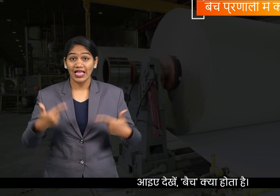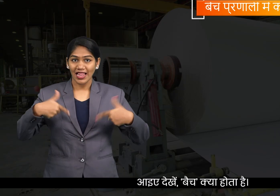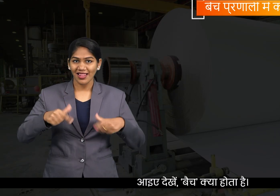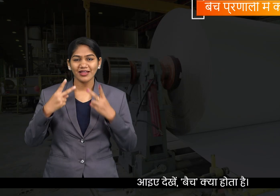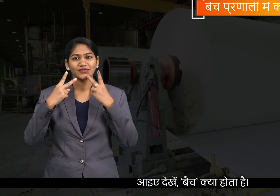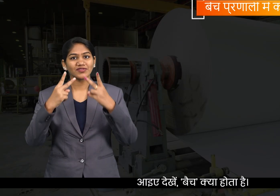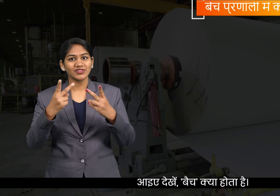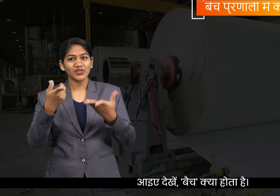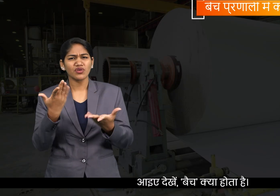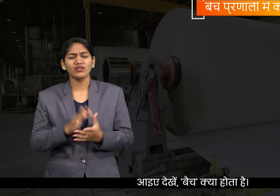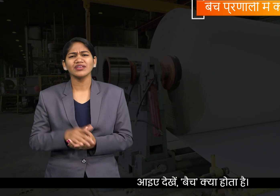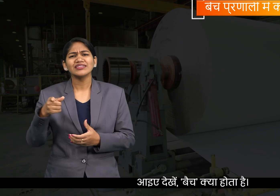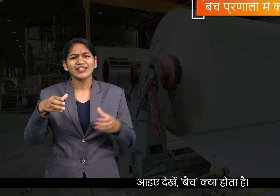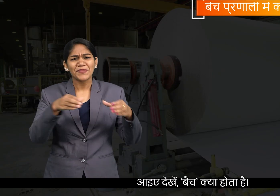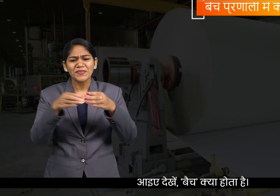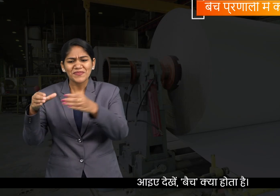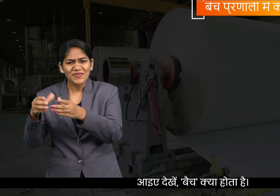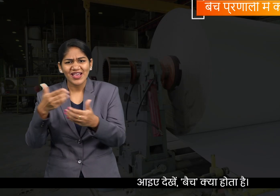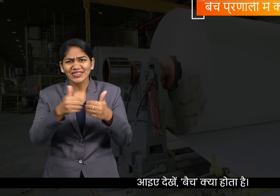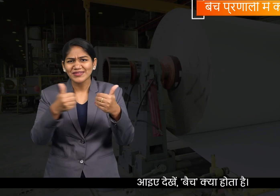आइए देखें बैच क्या होता है।